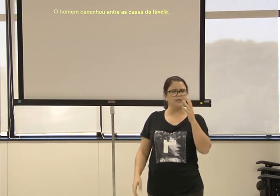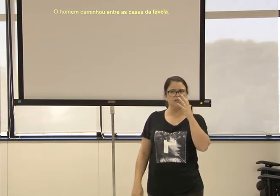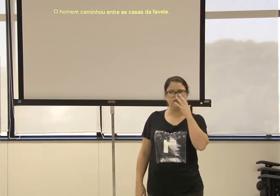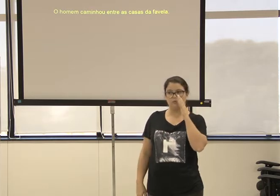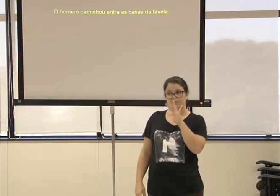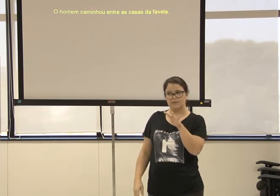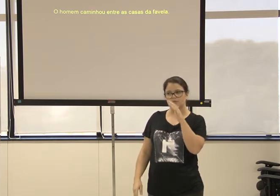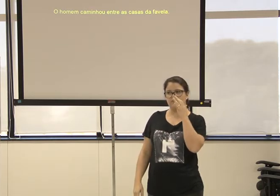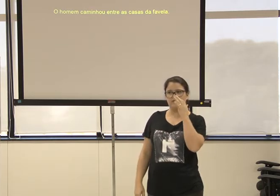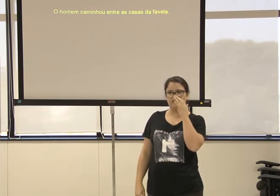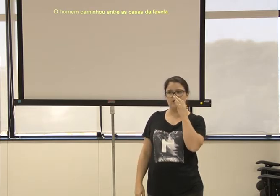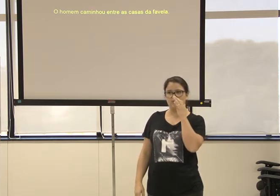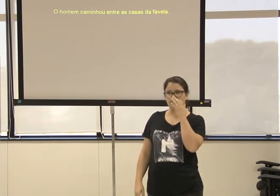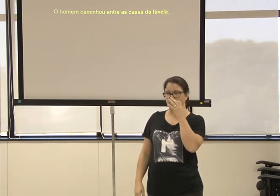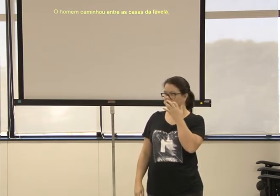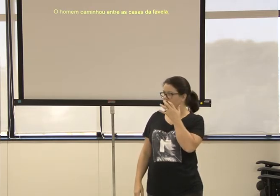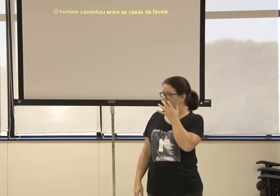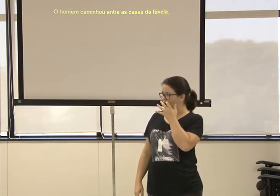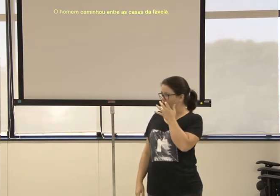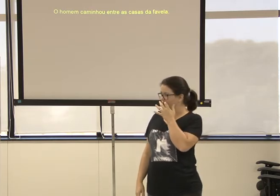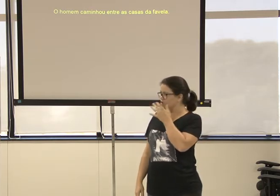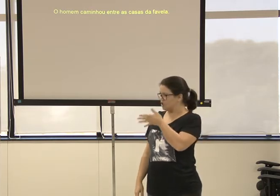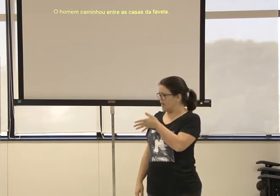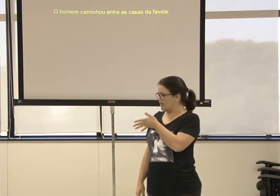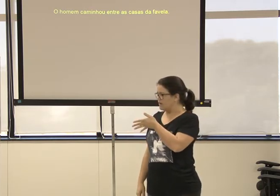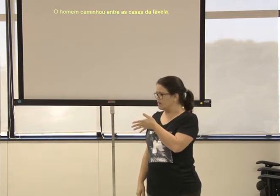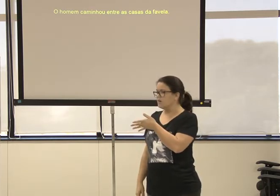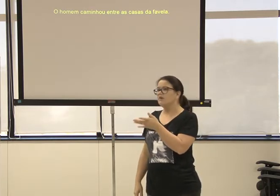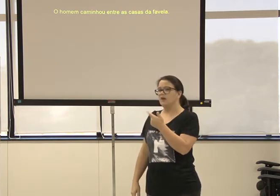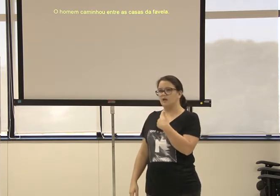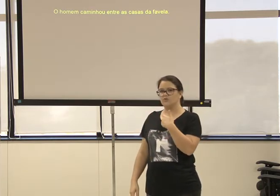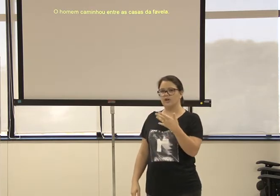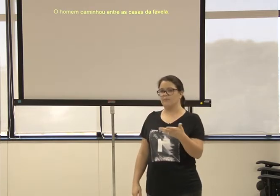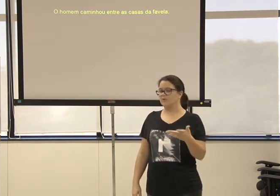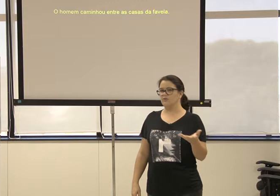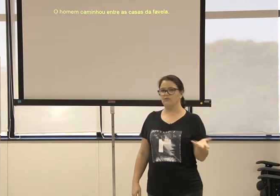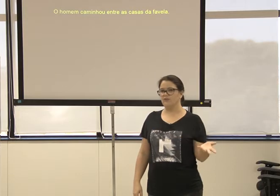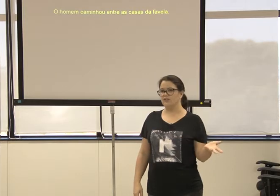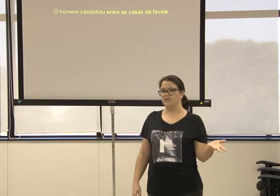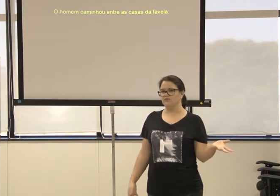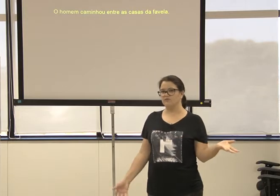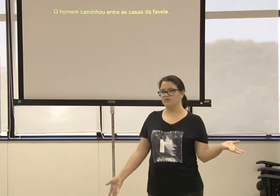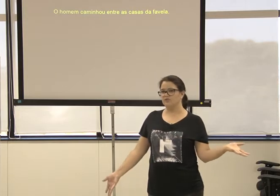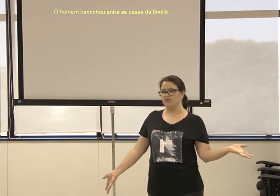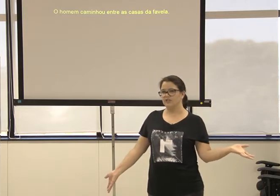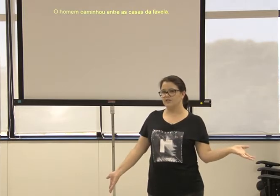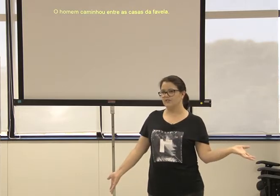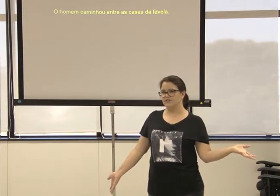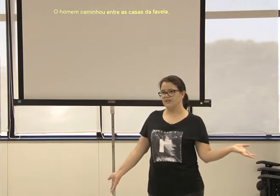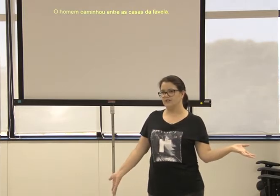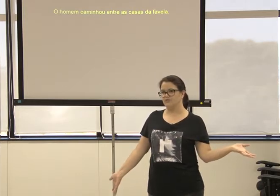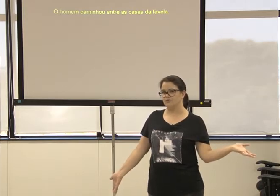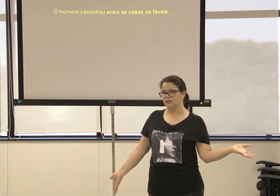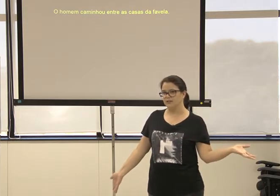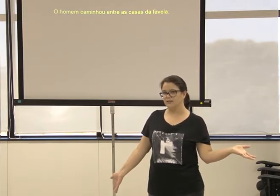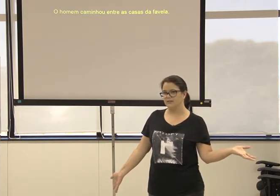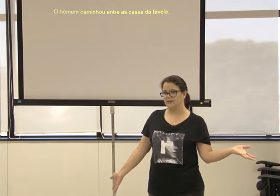comunidade? Não é mais favela, é comunidade. Alguém já? Eu já, porque eu falei, gente, fui no Rio de Janeiro, tem que fazer aquele tour, né? Você tem